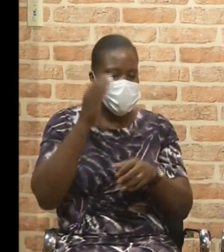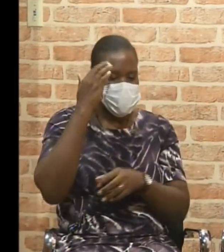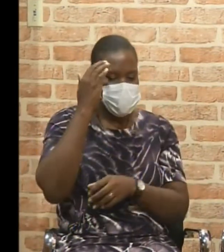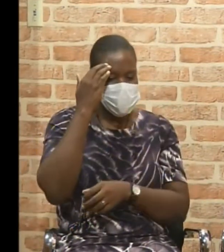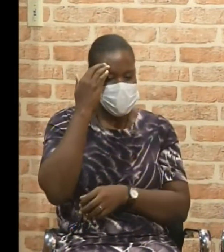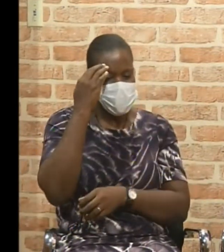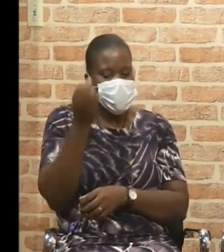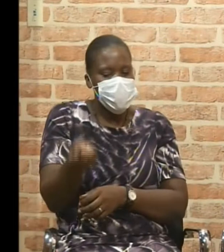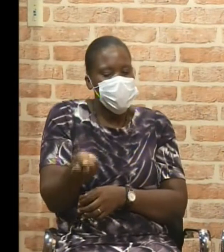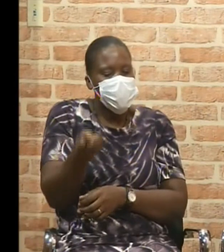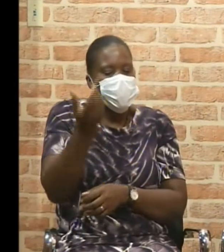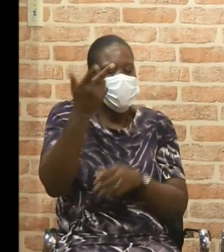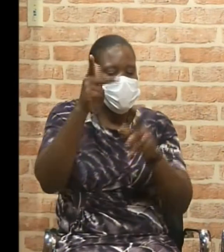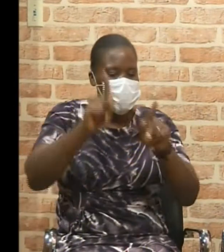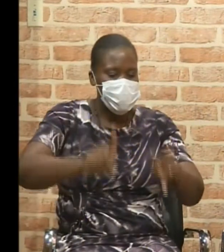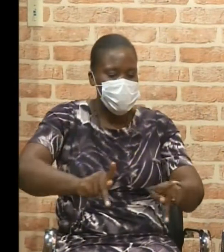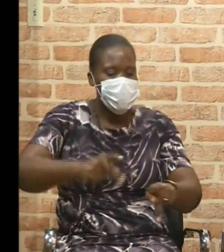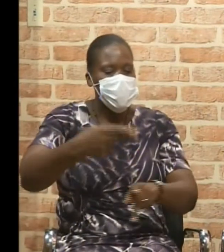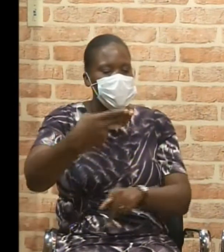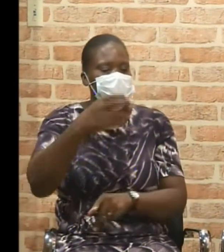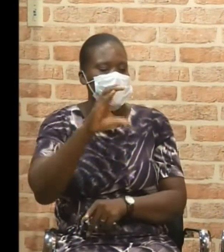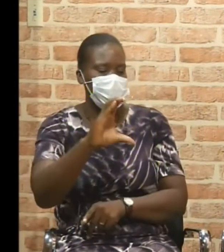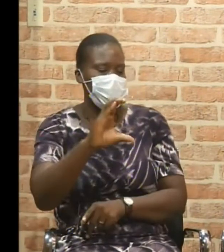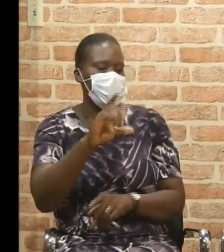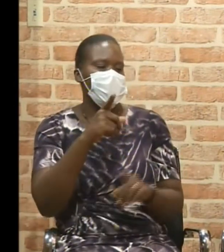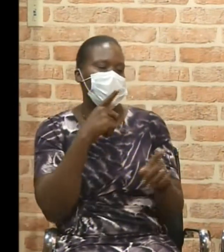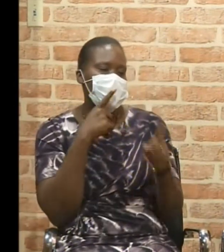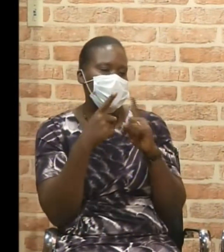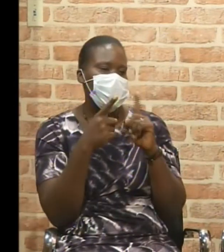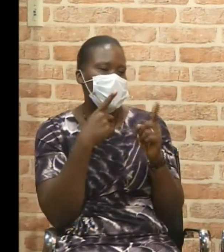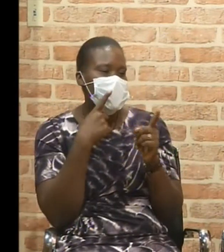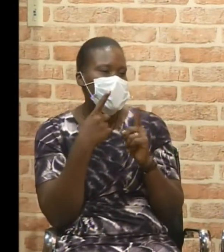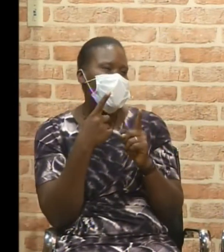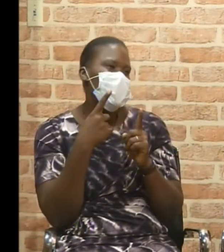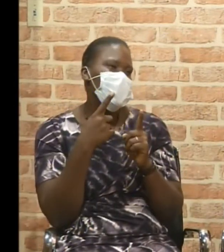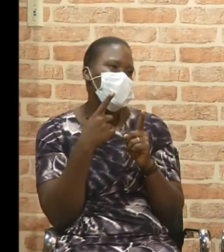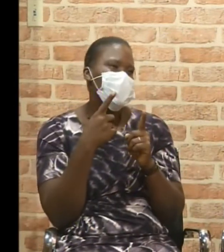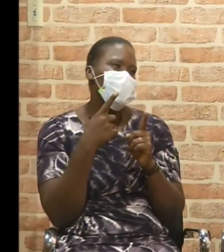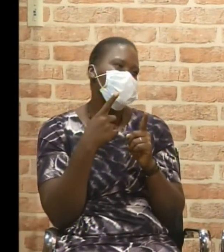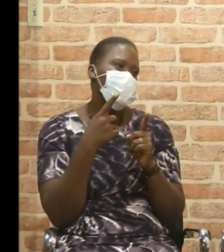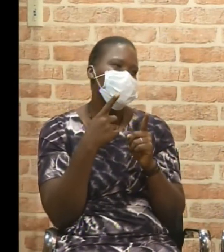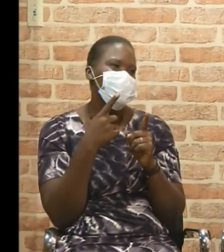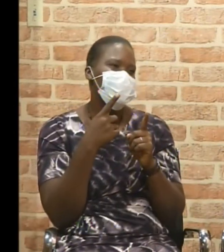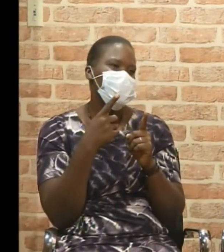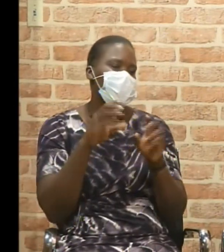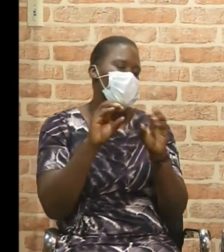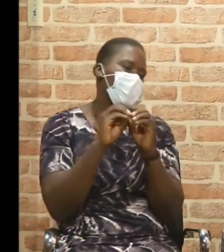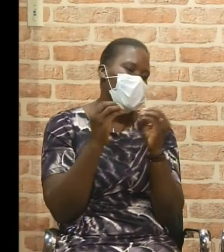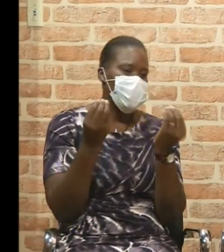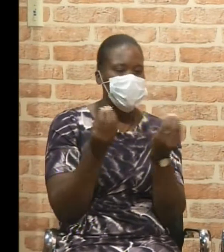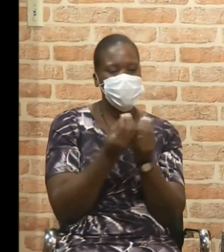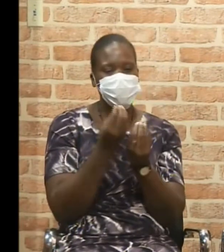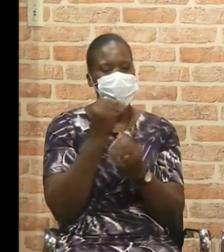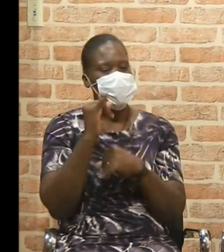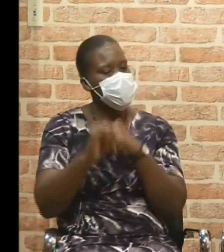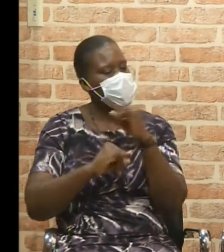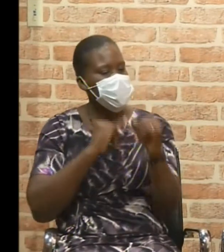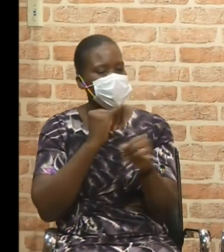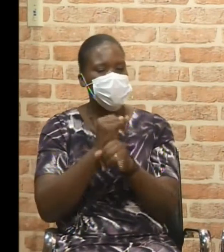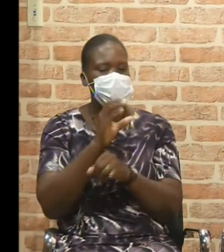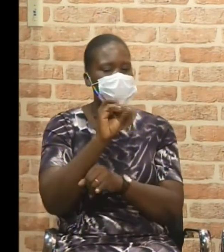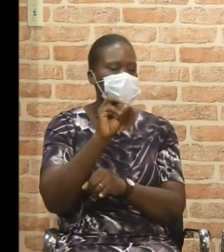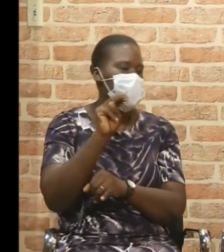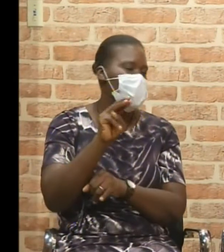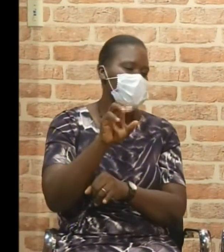haïtien vraiment combien de monde qui est handicapé. Mais on a parlé, donc selon des chiffres, bien entendu, de organisations internationales, par exemple OMS,